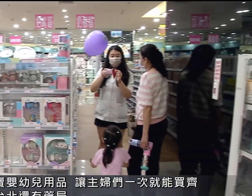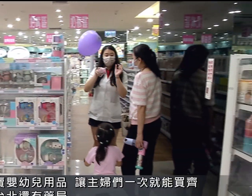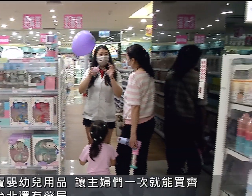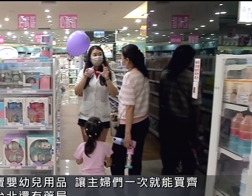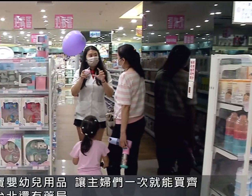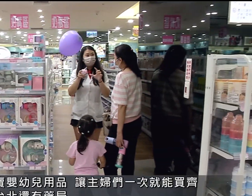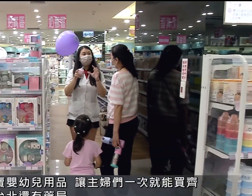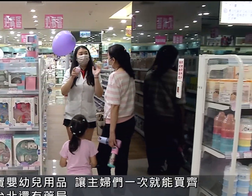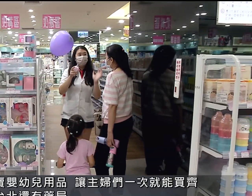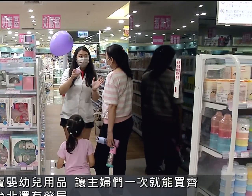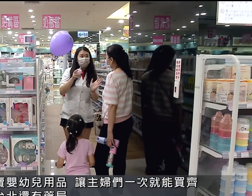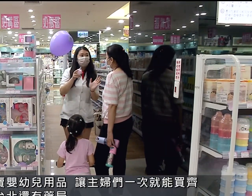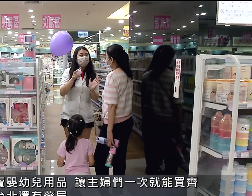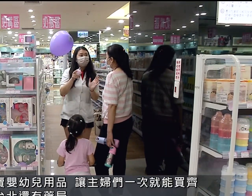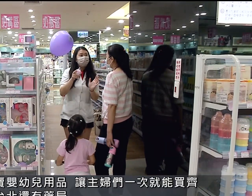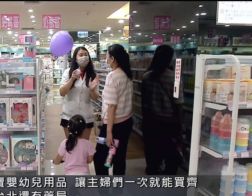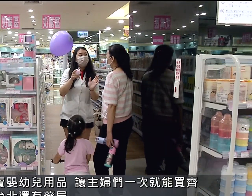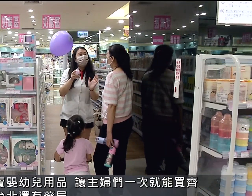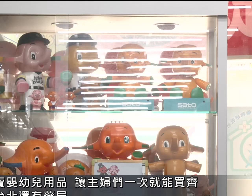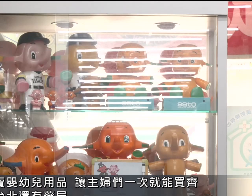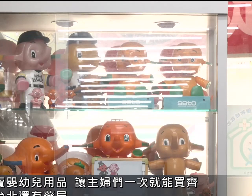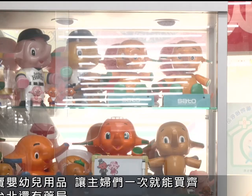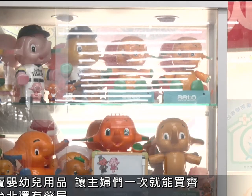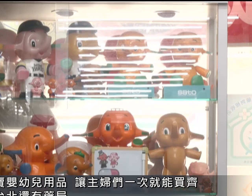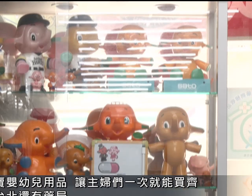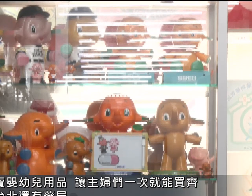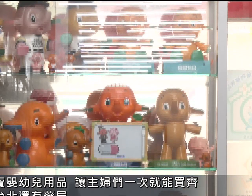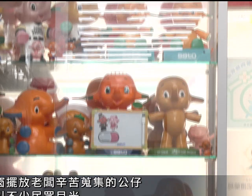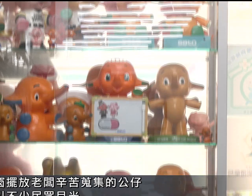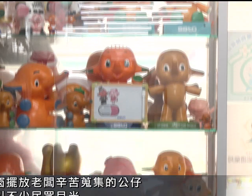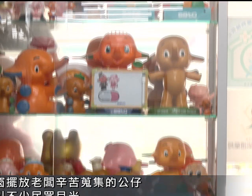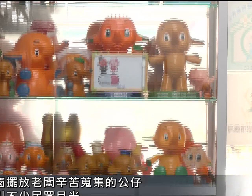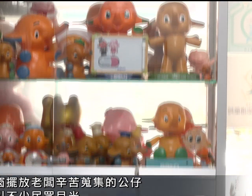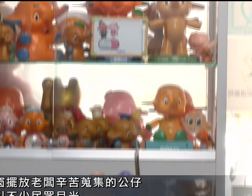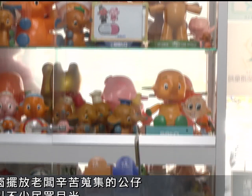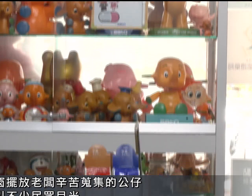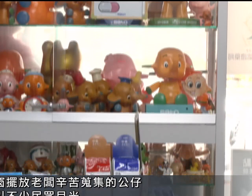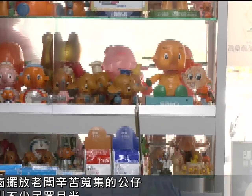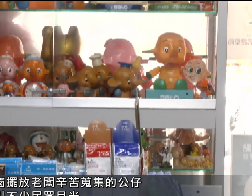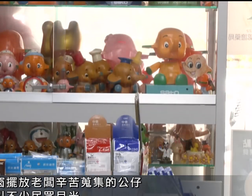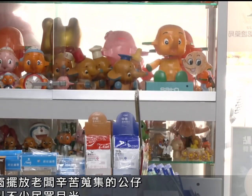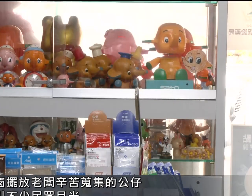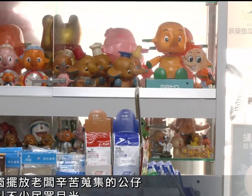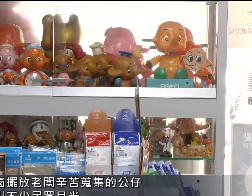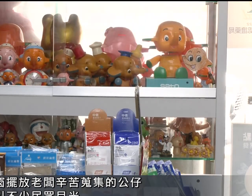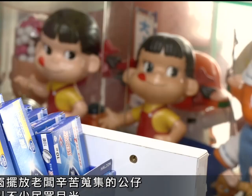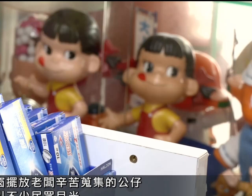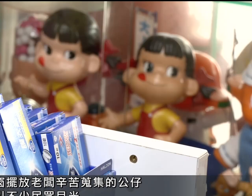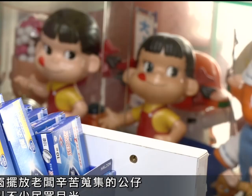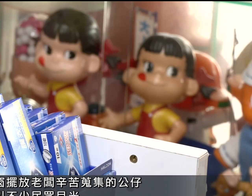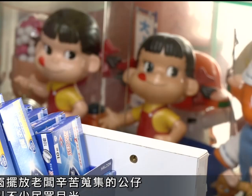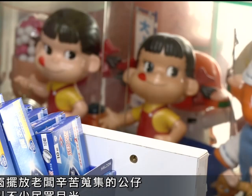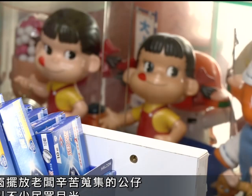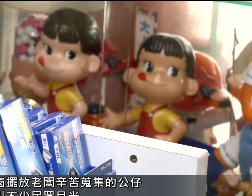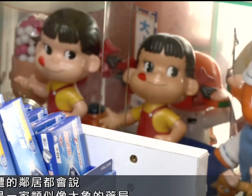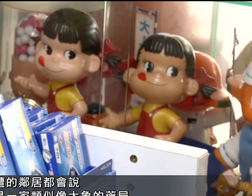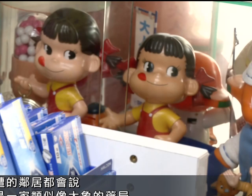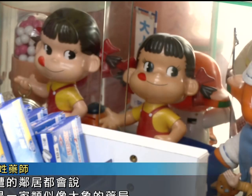让主妇们一次就能买齐。而台北还有药局橱窗摆放老板辛苦搜集的公仔，吸引不少民众目光。 周遭的邻